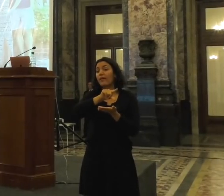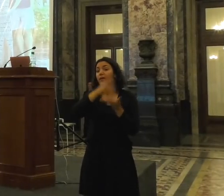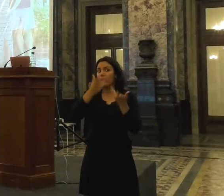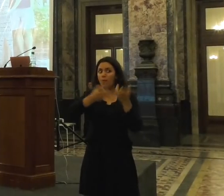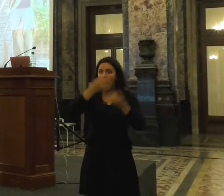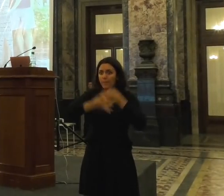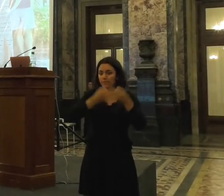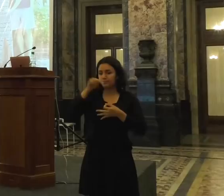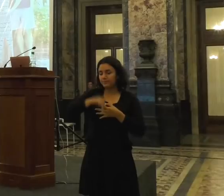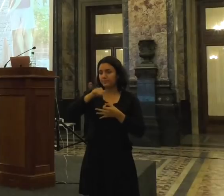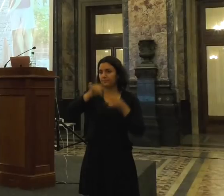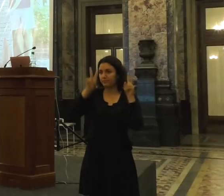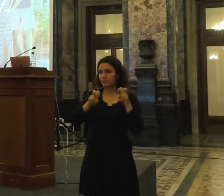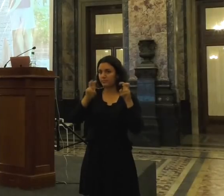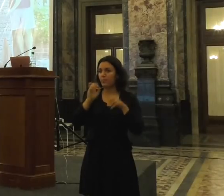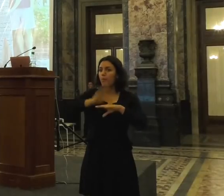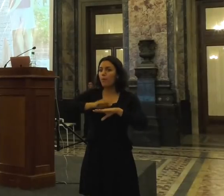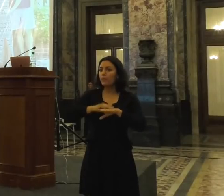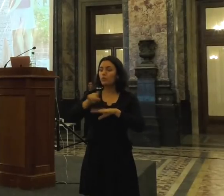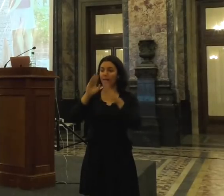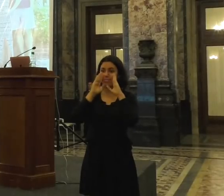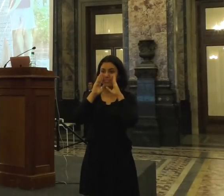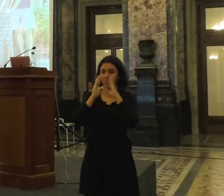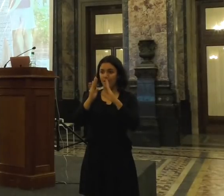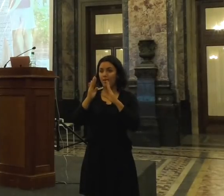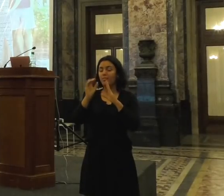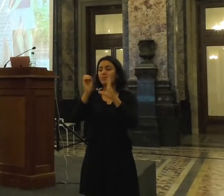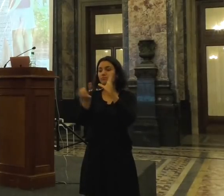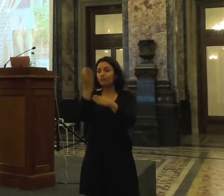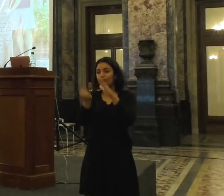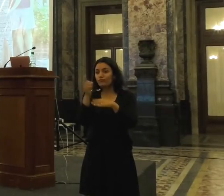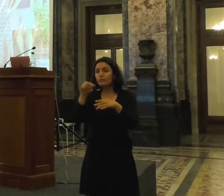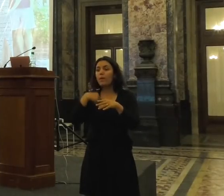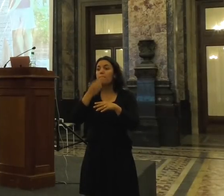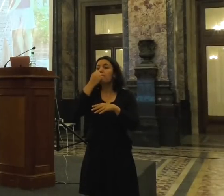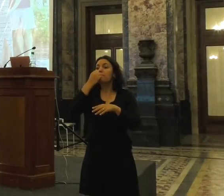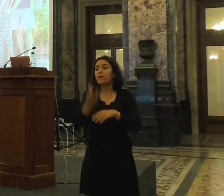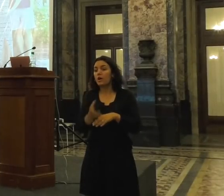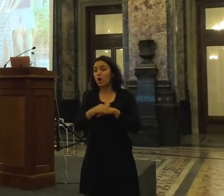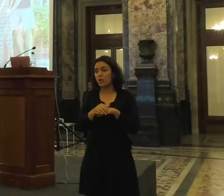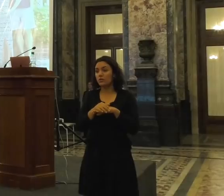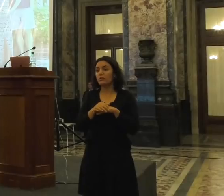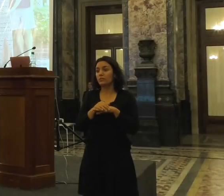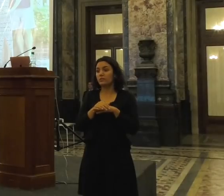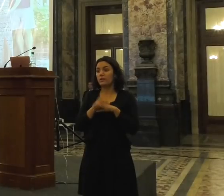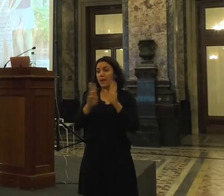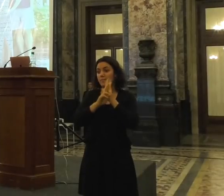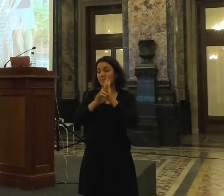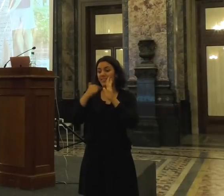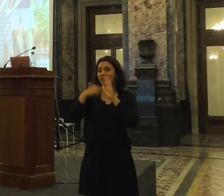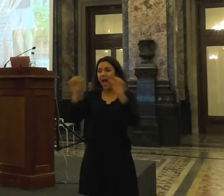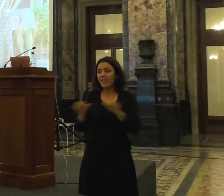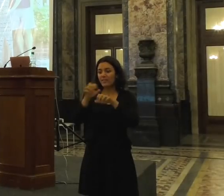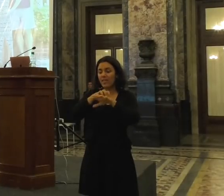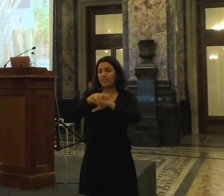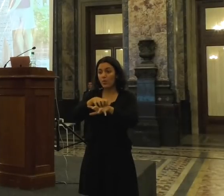que en el momento en que tú atiendes algo, la señal está mejor representada. Sabemos que hay actividad neuronal más alta.